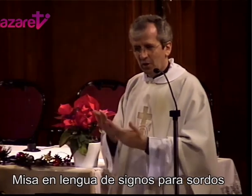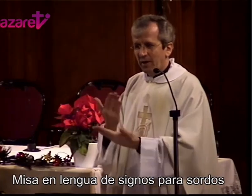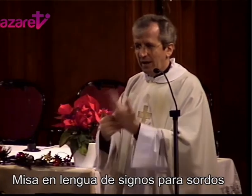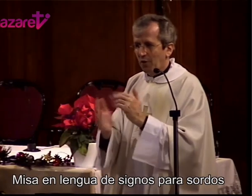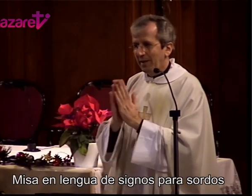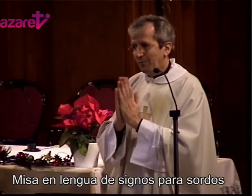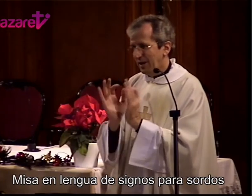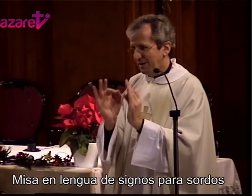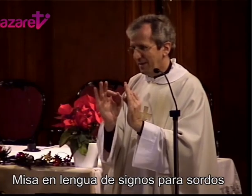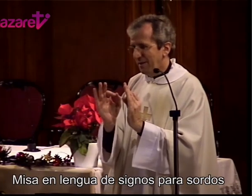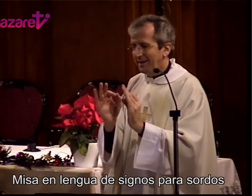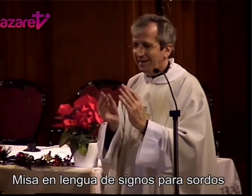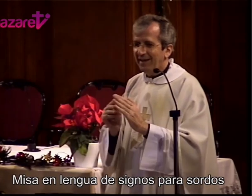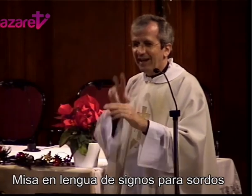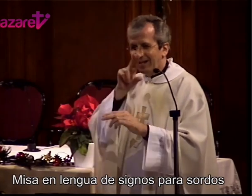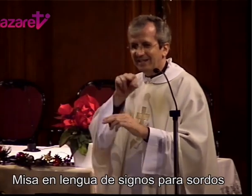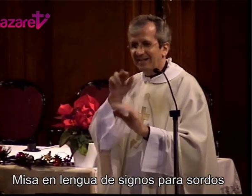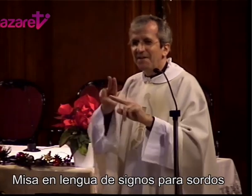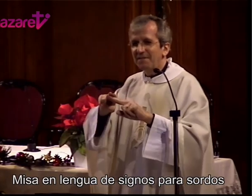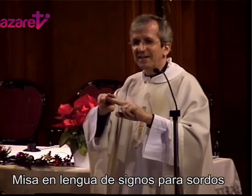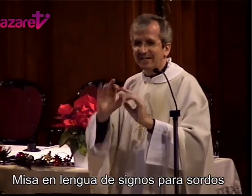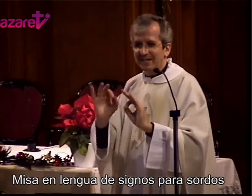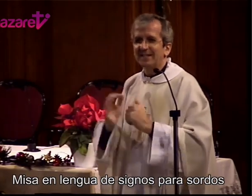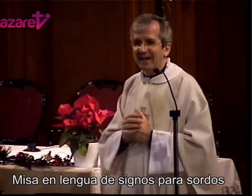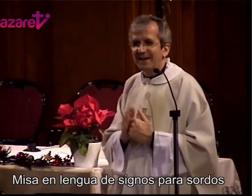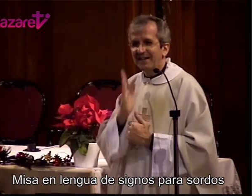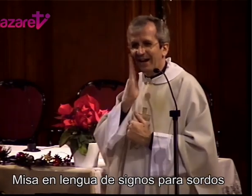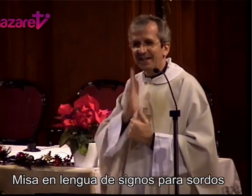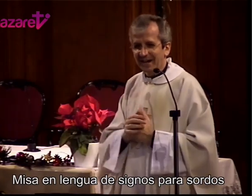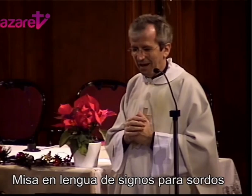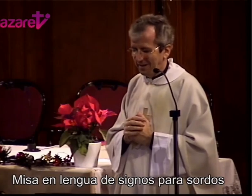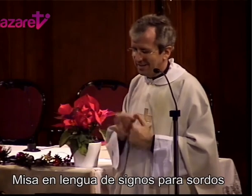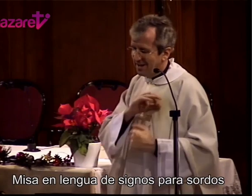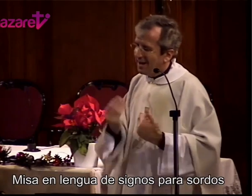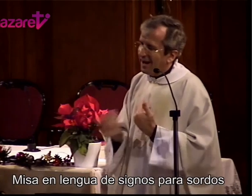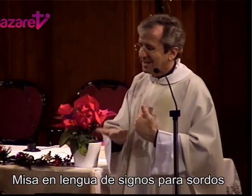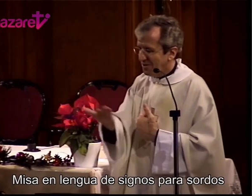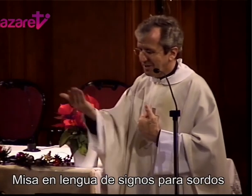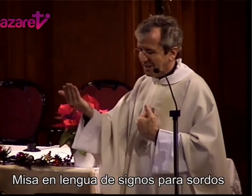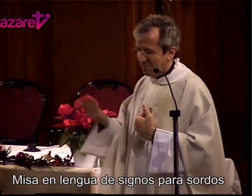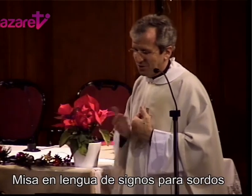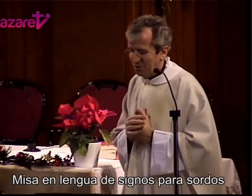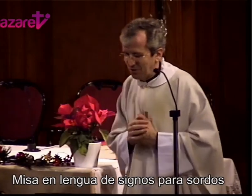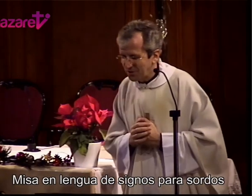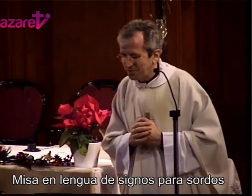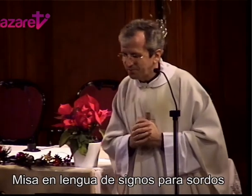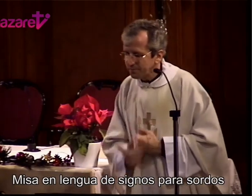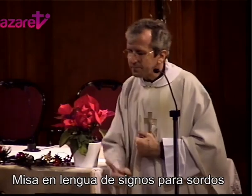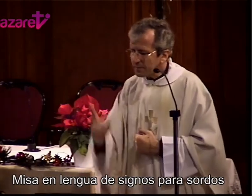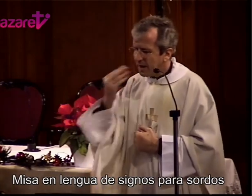Le encomendamos a él especialmente en estas fiestas tan entrañables. El Señor esté con vosotros. Y con tu espíritu. El